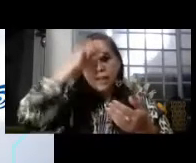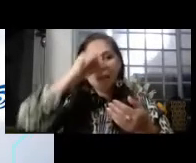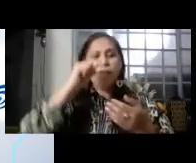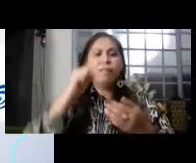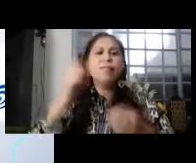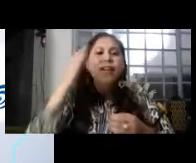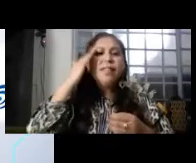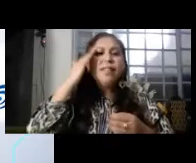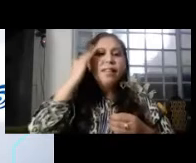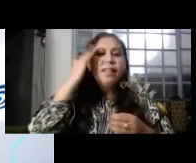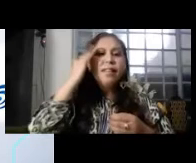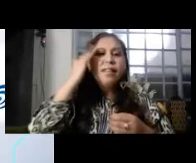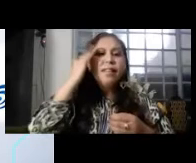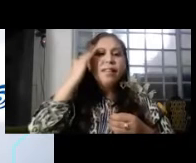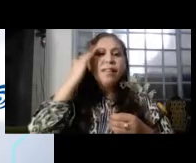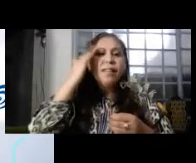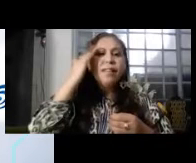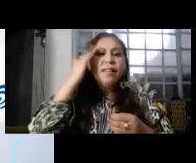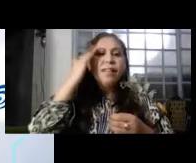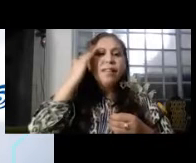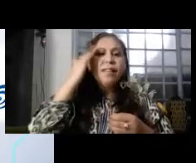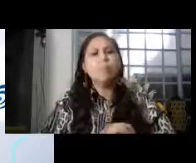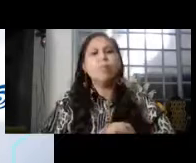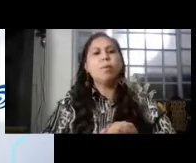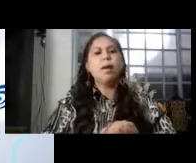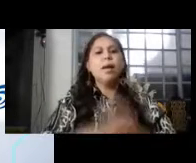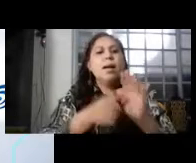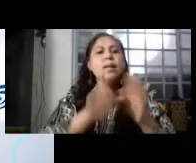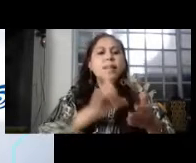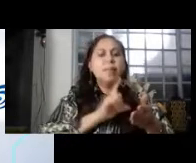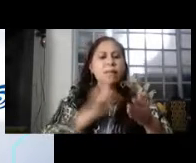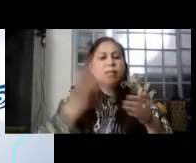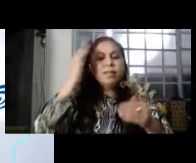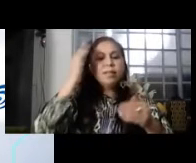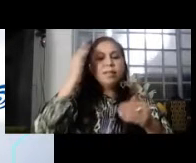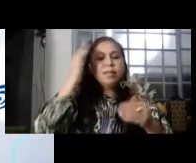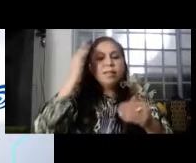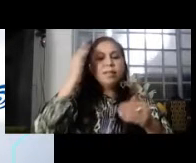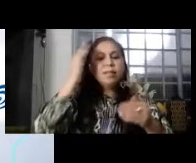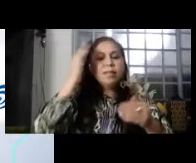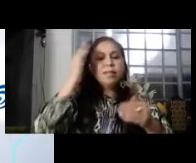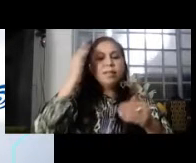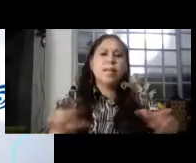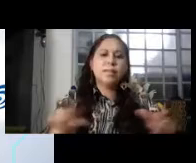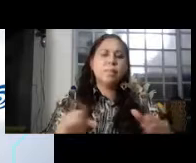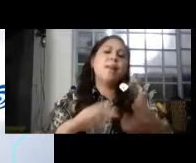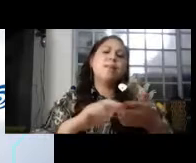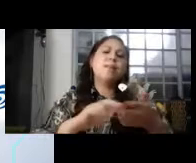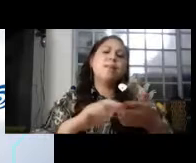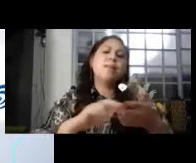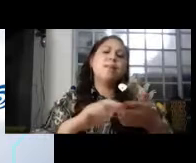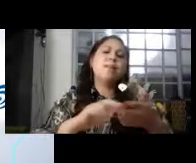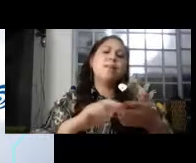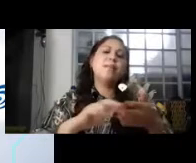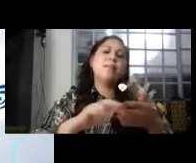aprende, vai entender por que é analisado dessa forma. Antes disso, antes de entender essa parte,